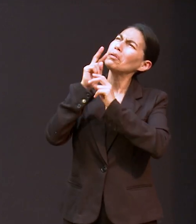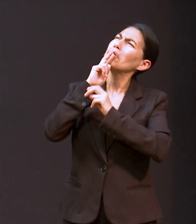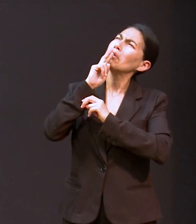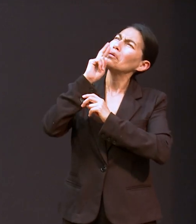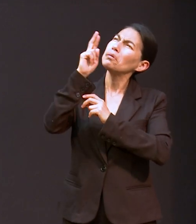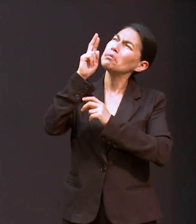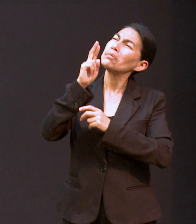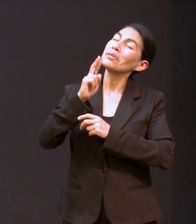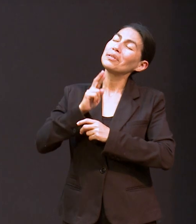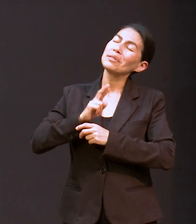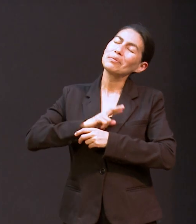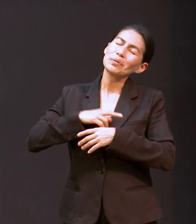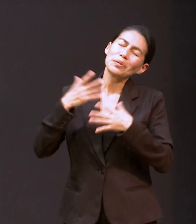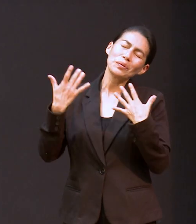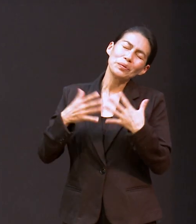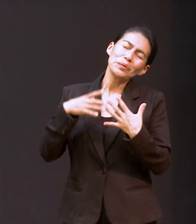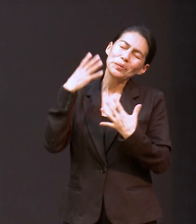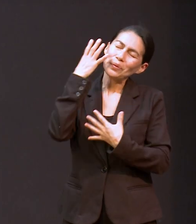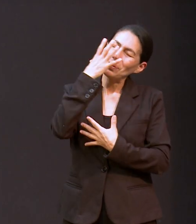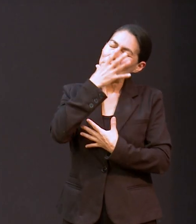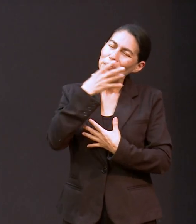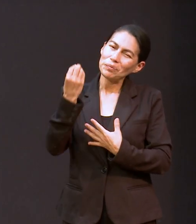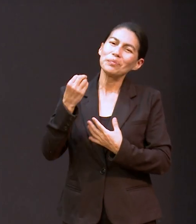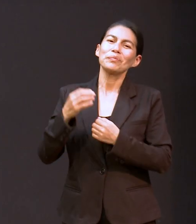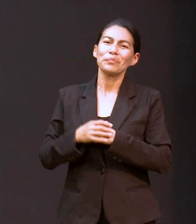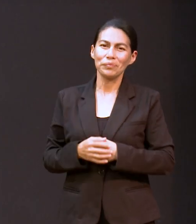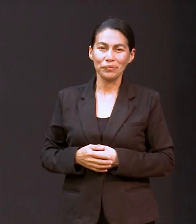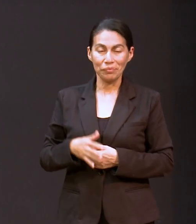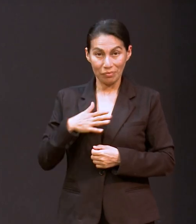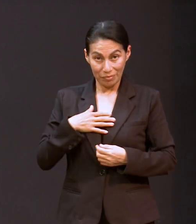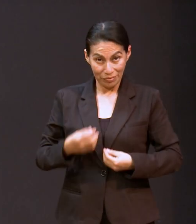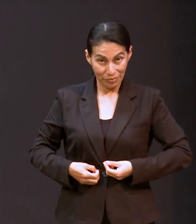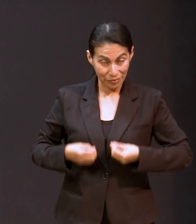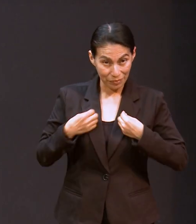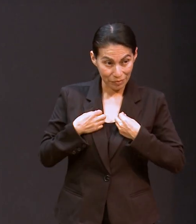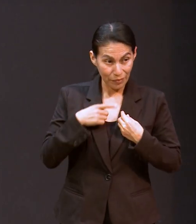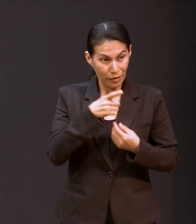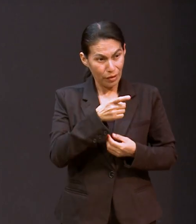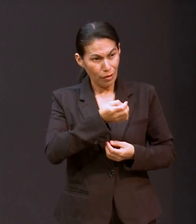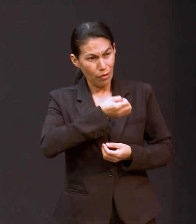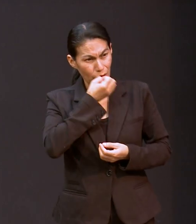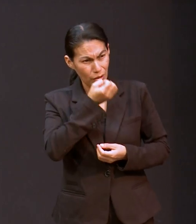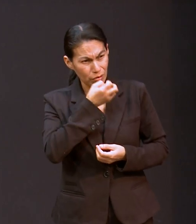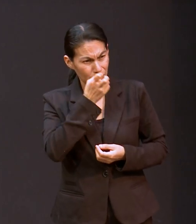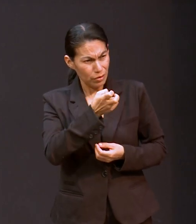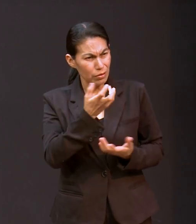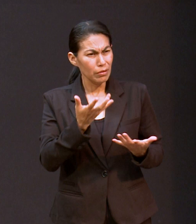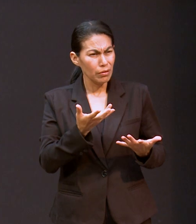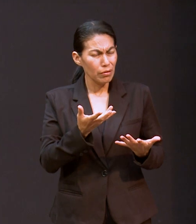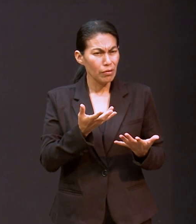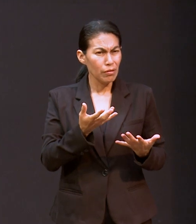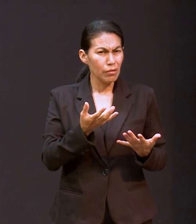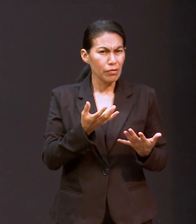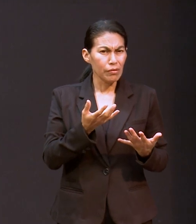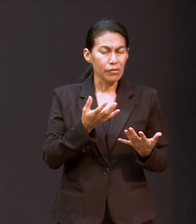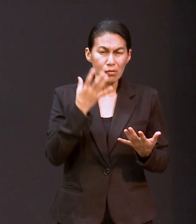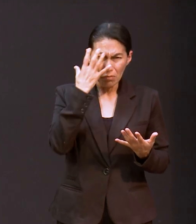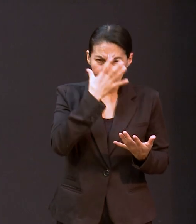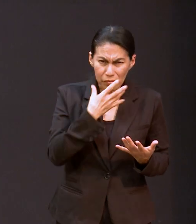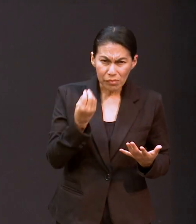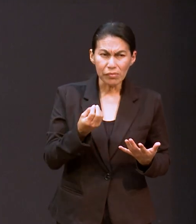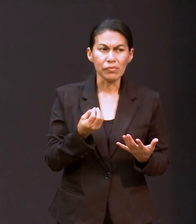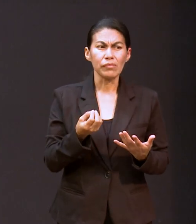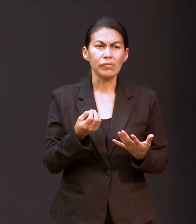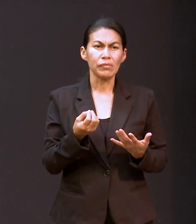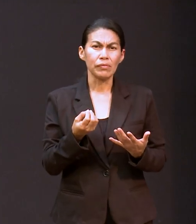él y él me responde y es es lo más bello que que ha pasado en mi vida o sea la oración para ti es algo